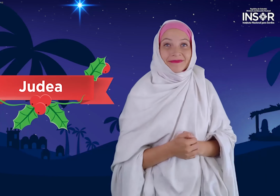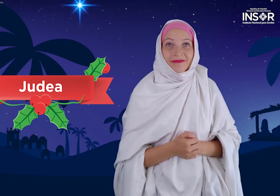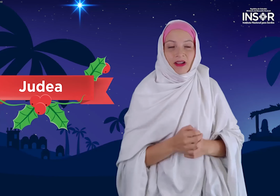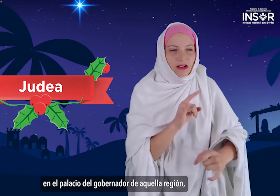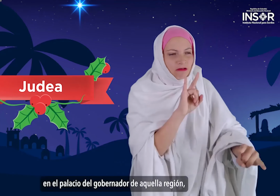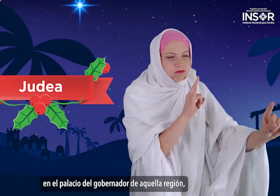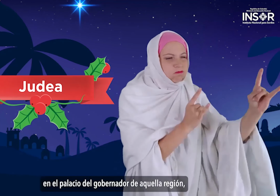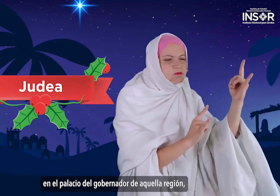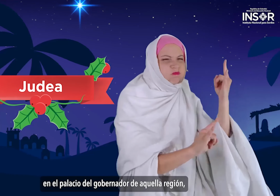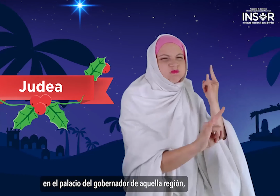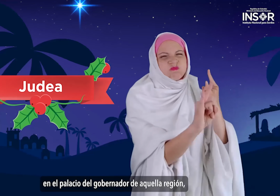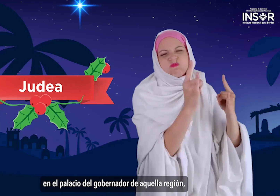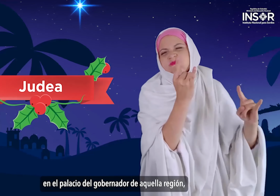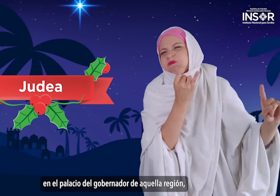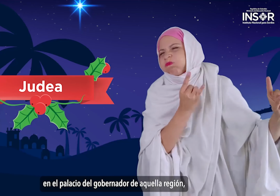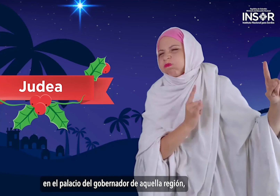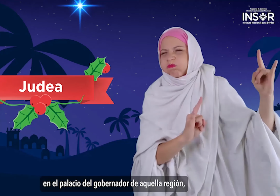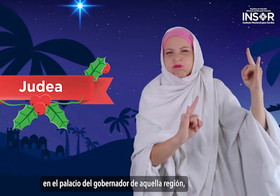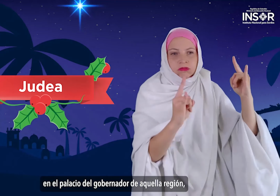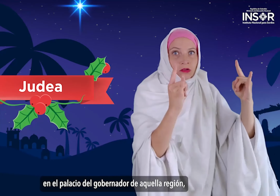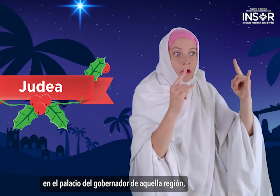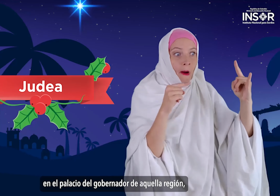En el palacio del gobernador de aquella región.